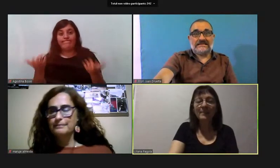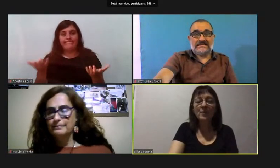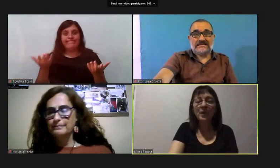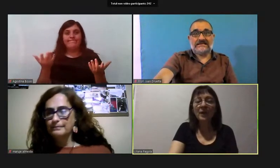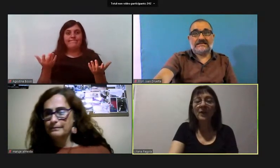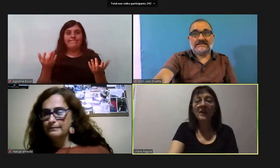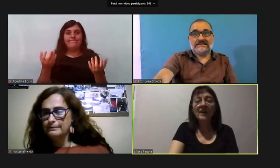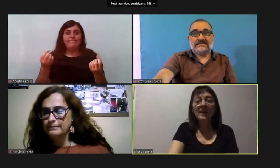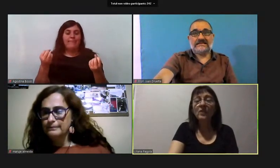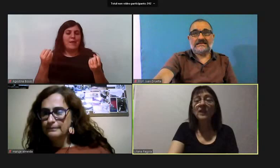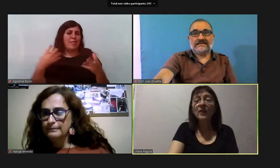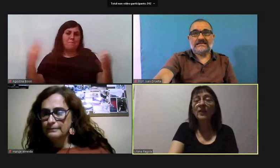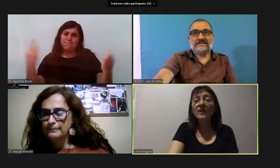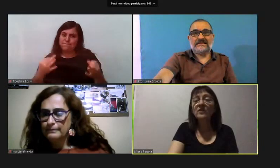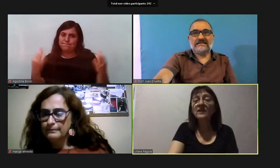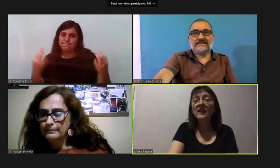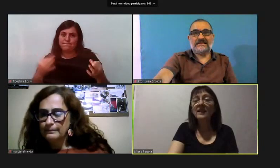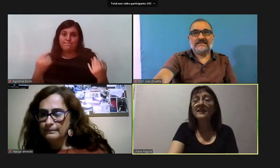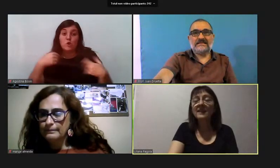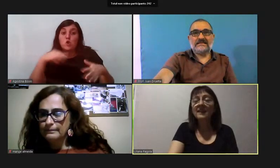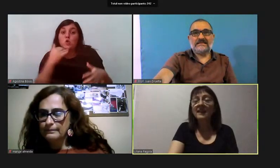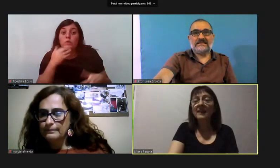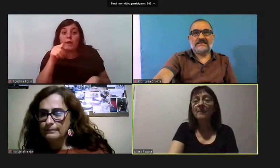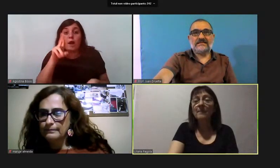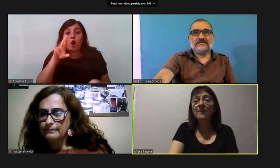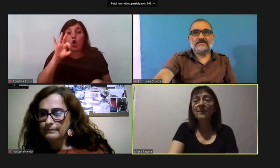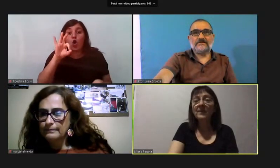está muy bueno. No sé, Rodrigo, si querés,